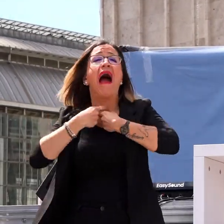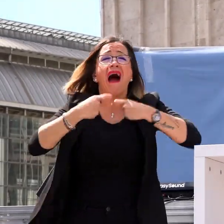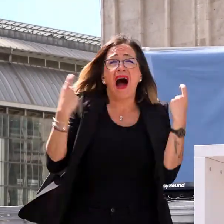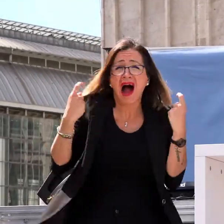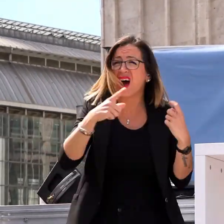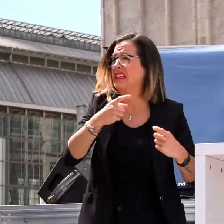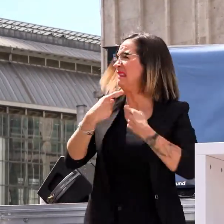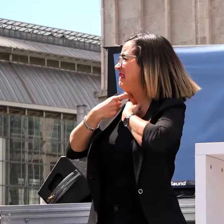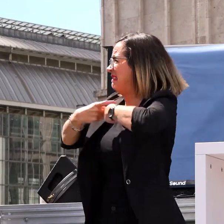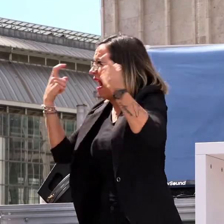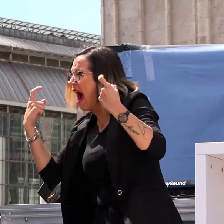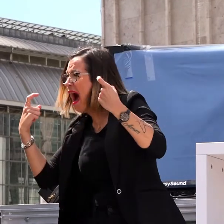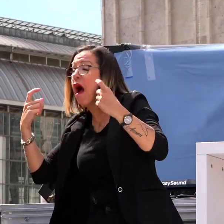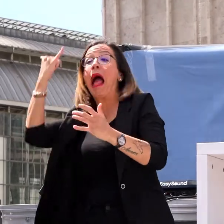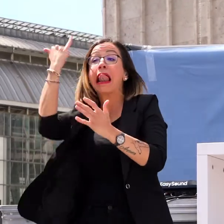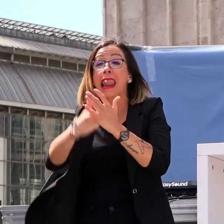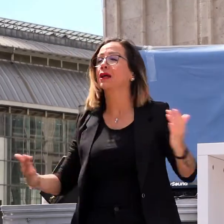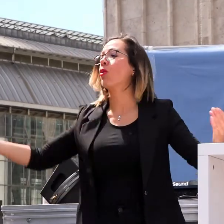den Arm.